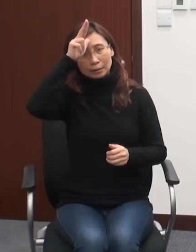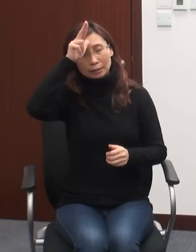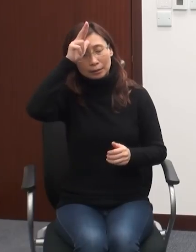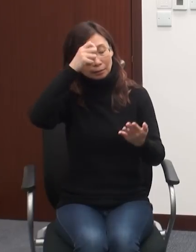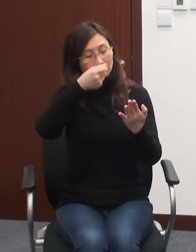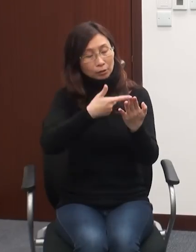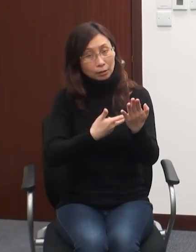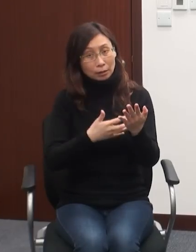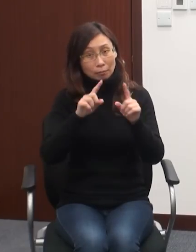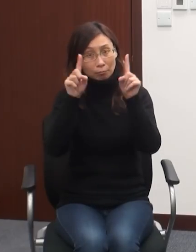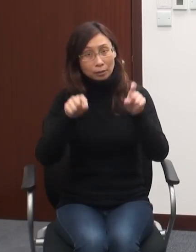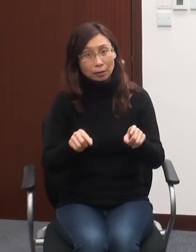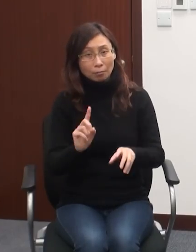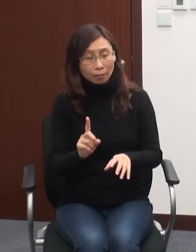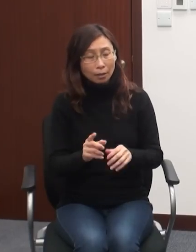政制咧就係